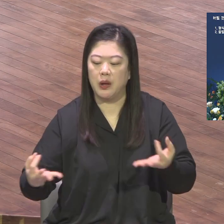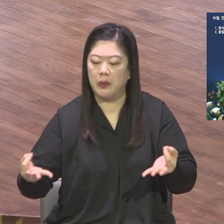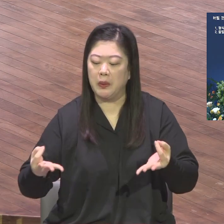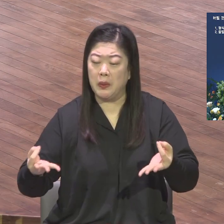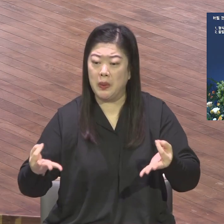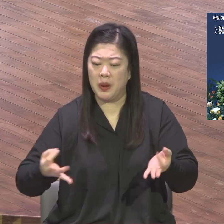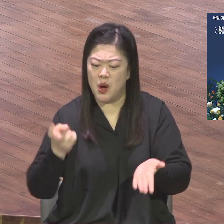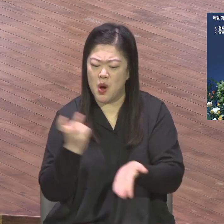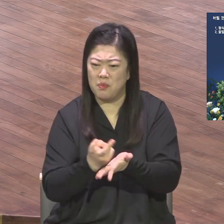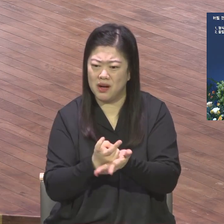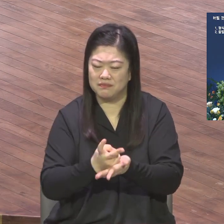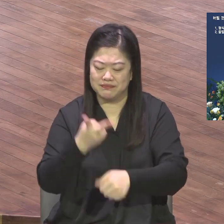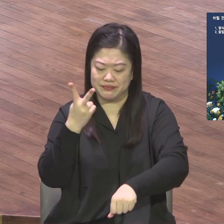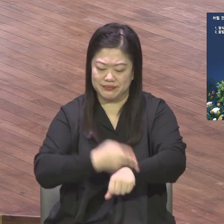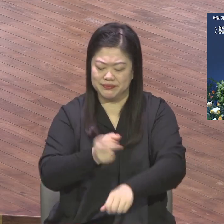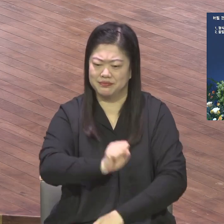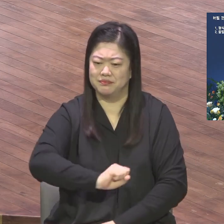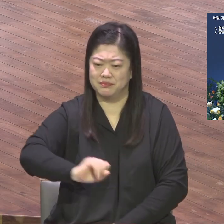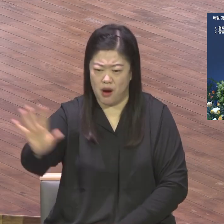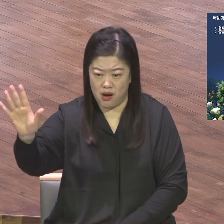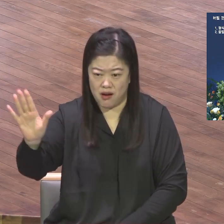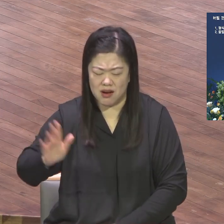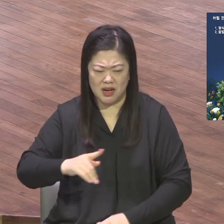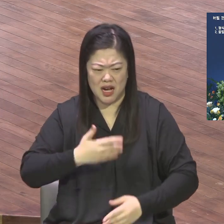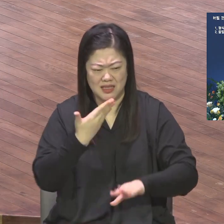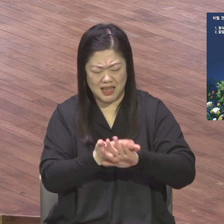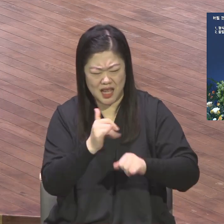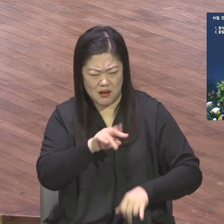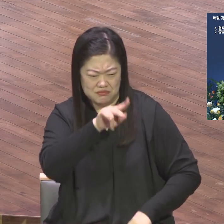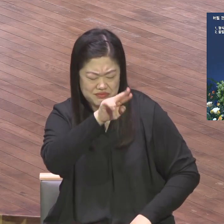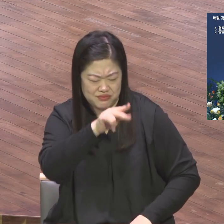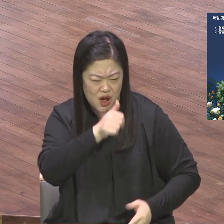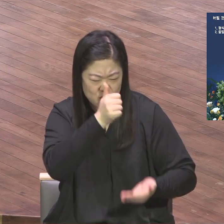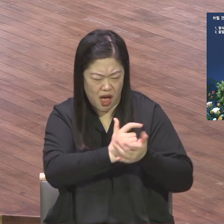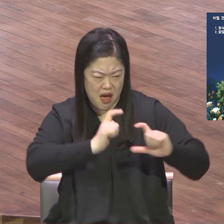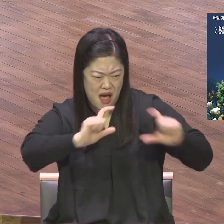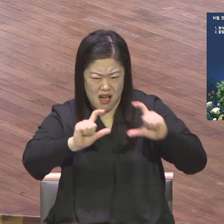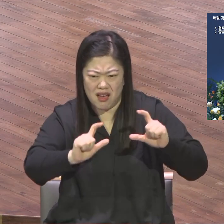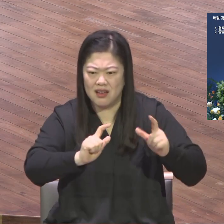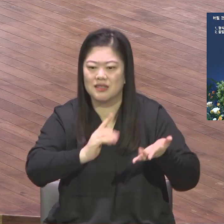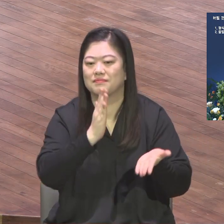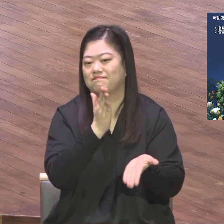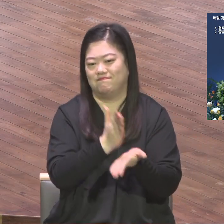율법 체질 완전히 벗어나서 이 정지하고 판단하는 거 완전히 빠져나왔어.